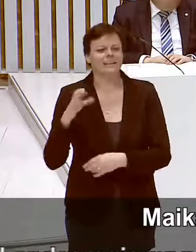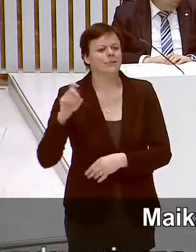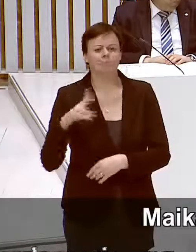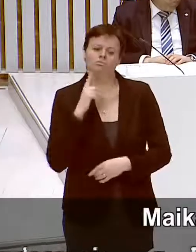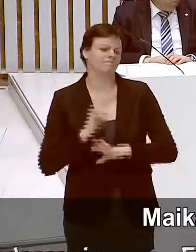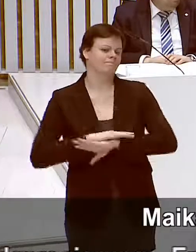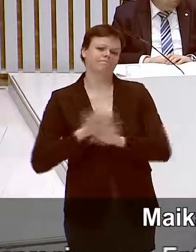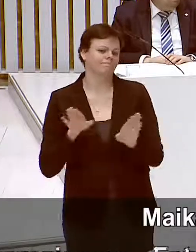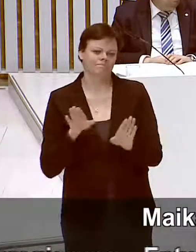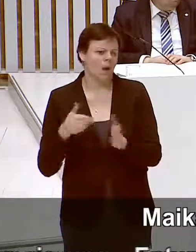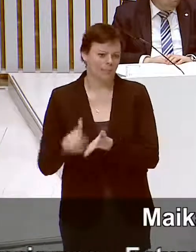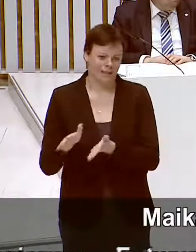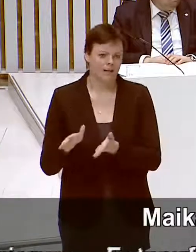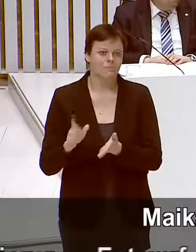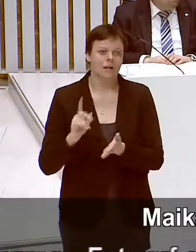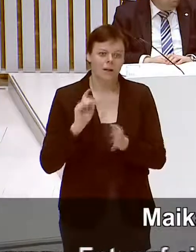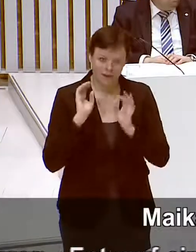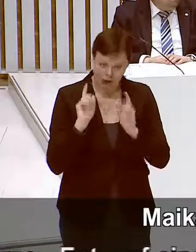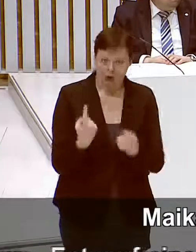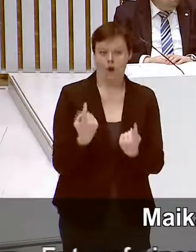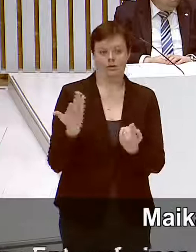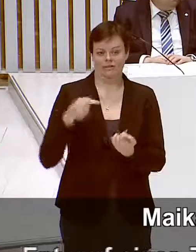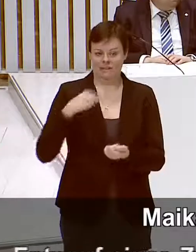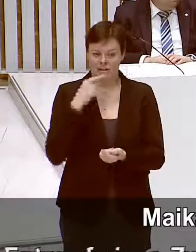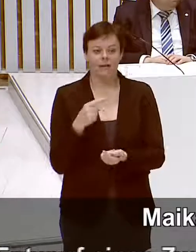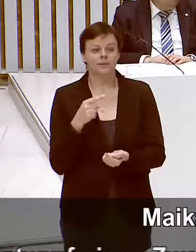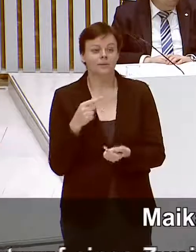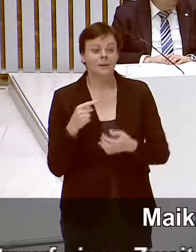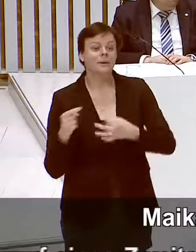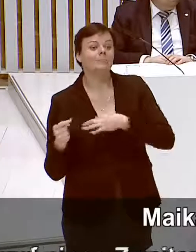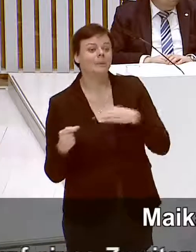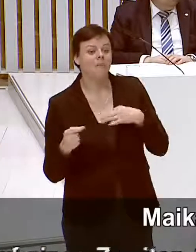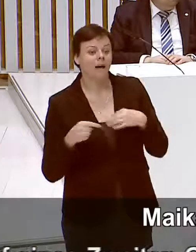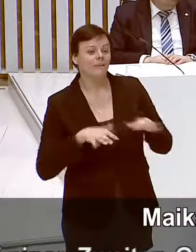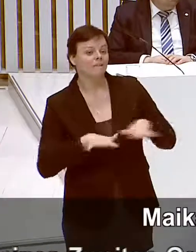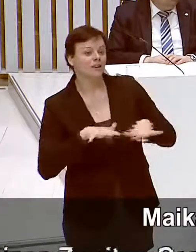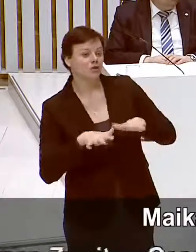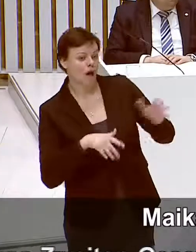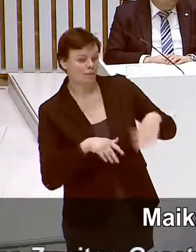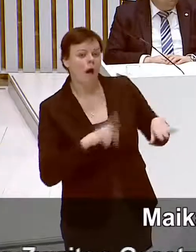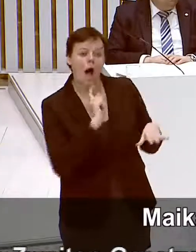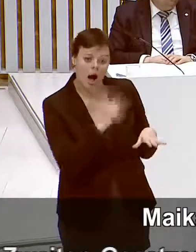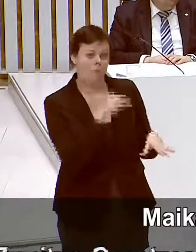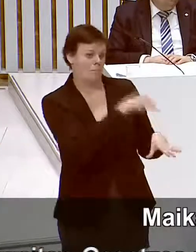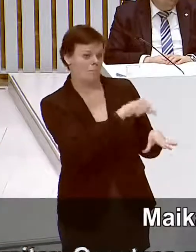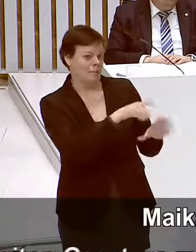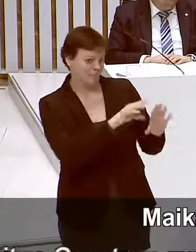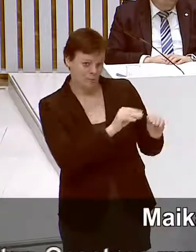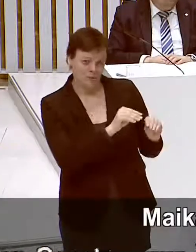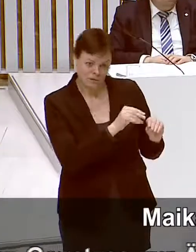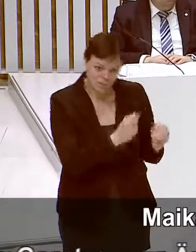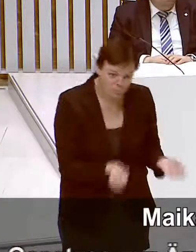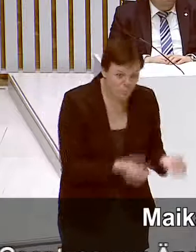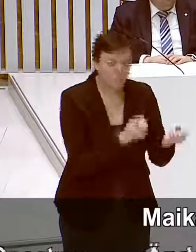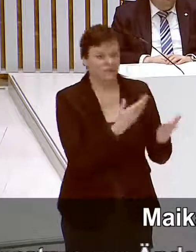nichts. Gleichwohl werden doch gerade in der Privatwirtschaft anwendungsfreundliche Produkte